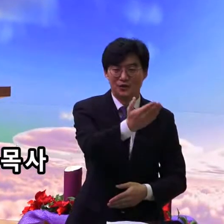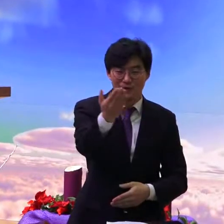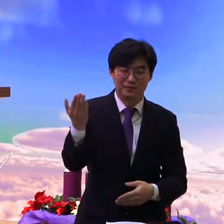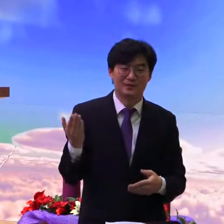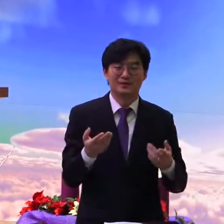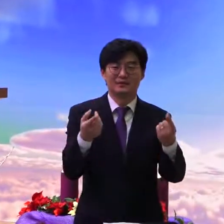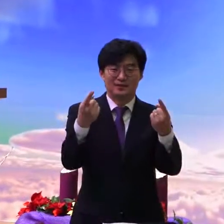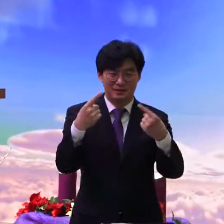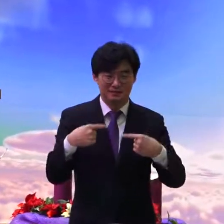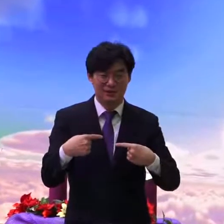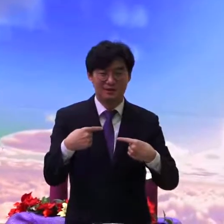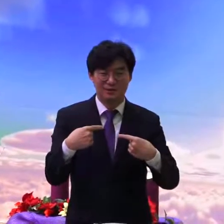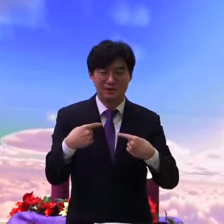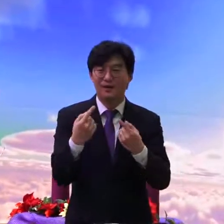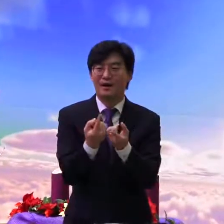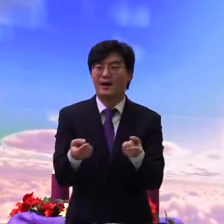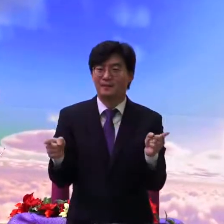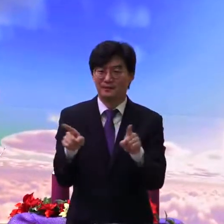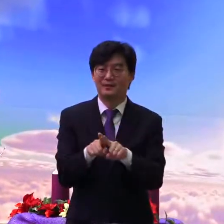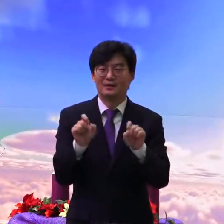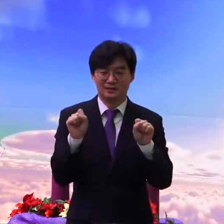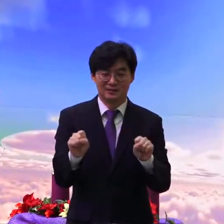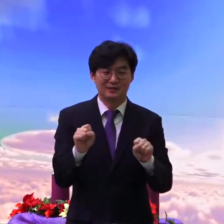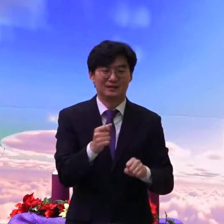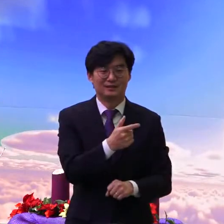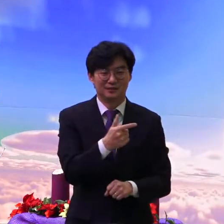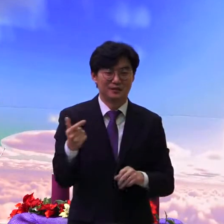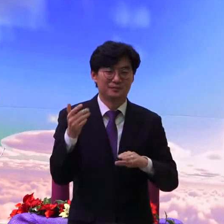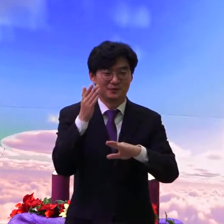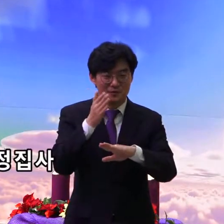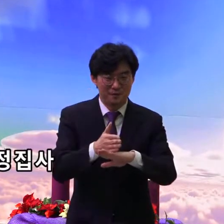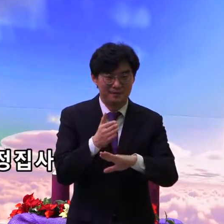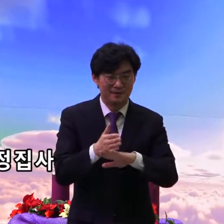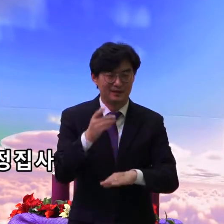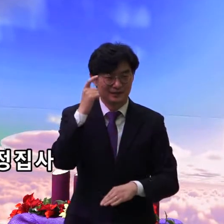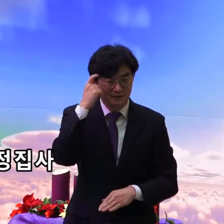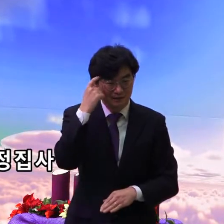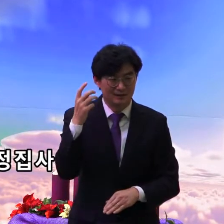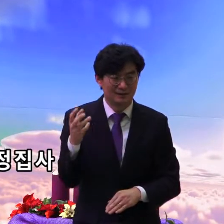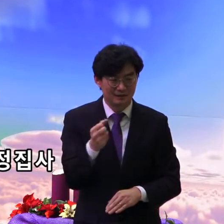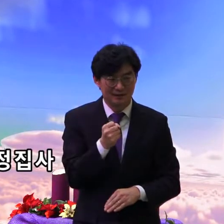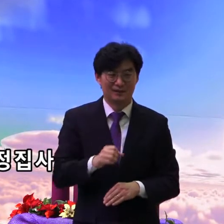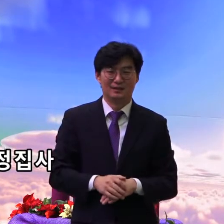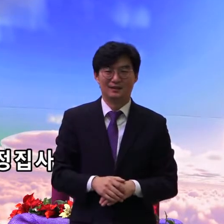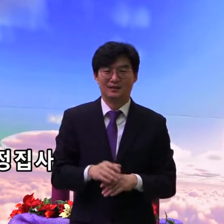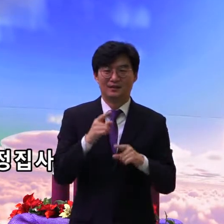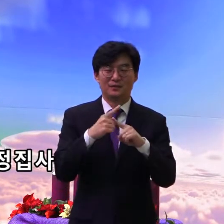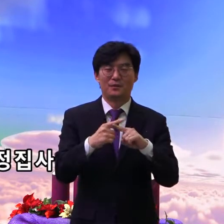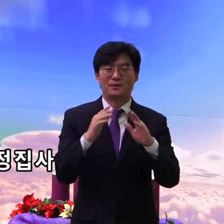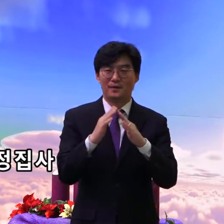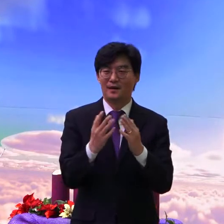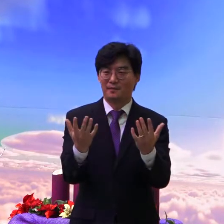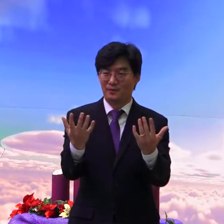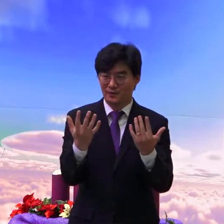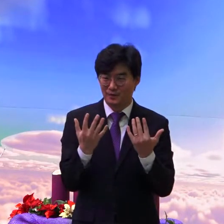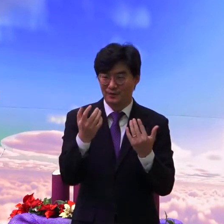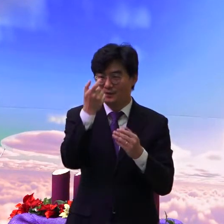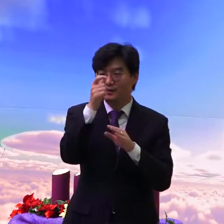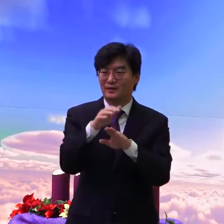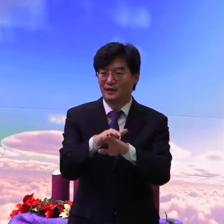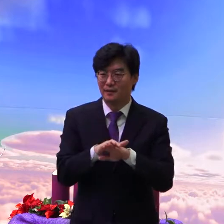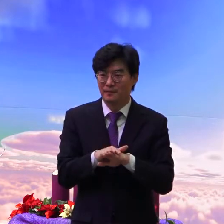그렇지 않습니까? 예배 자리를 어떻게든 지키고 하나님의 은혜를 사모하는 분들이 계셔서 감사하고,